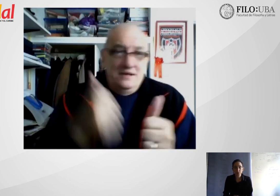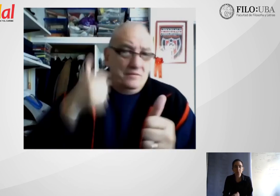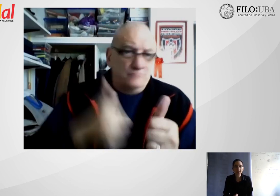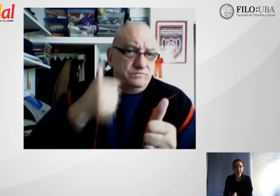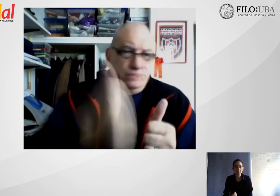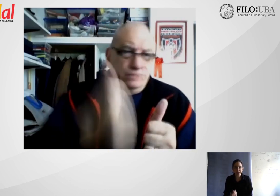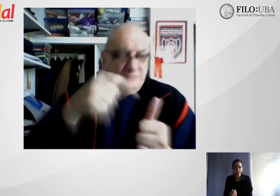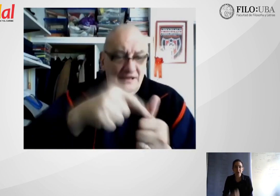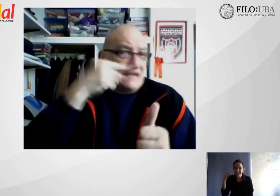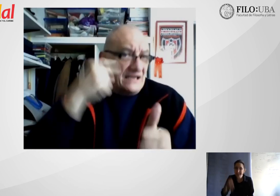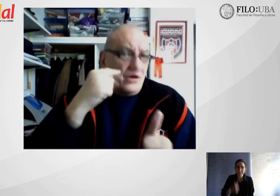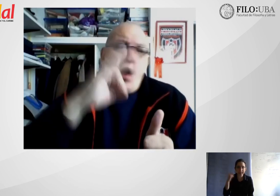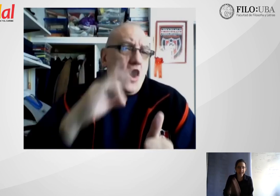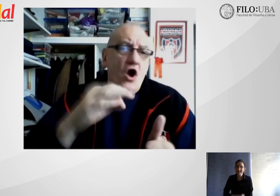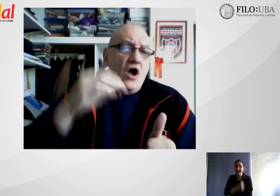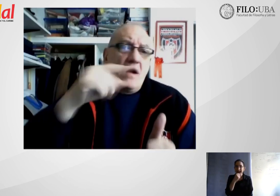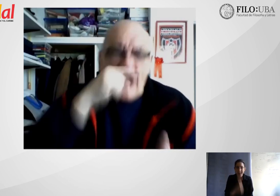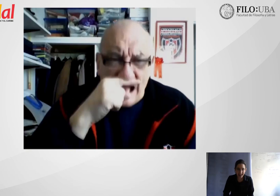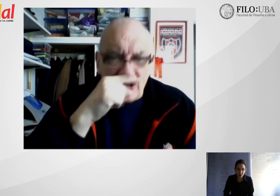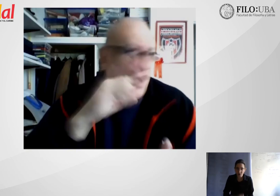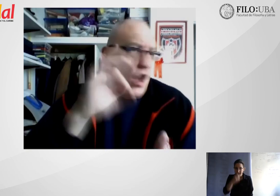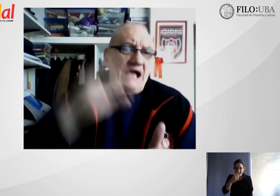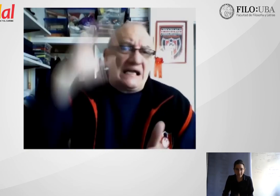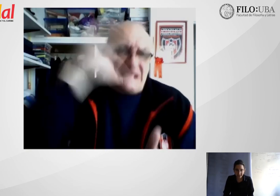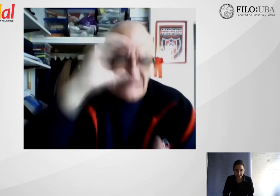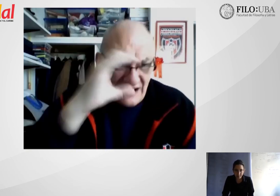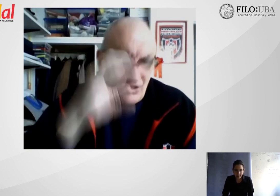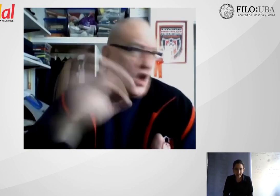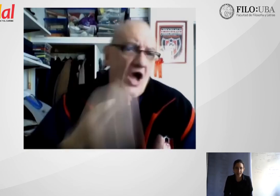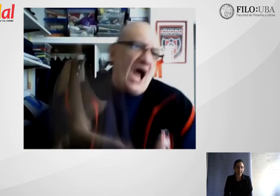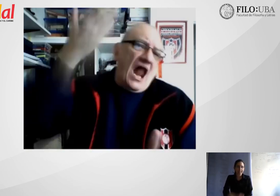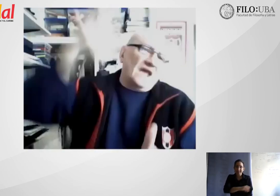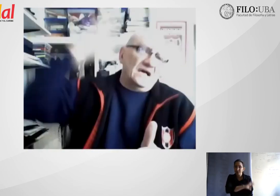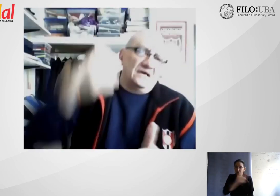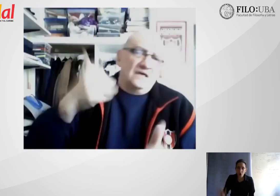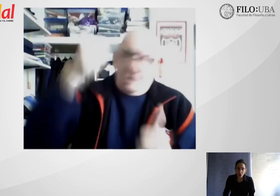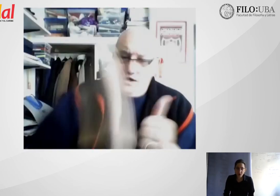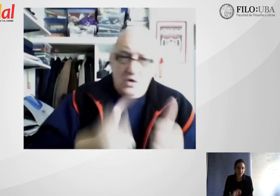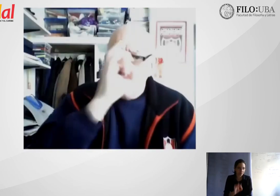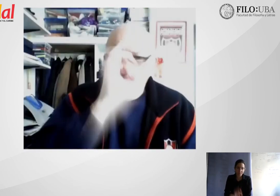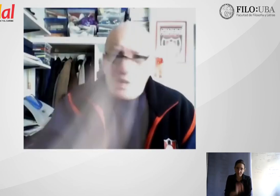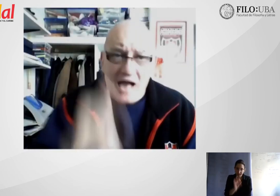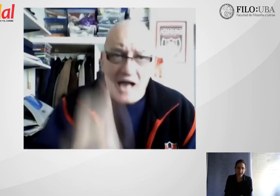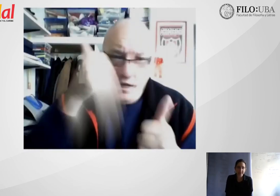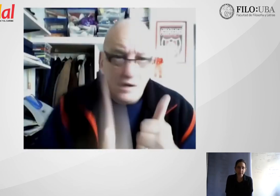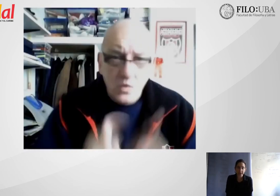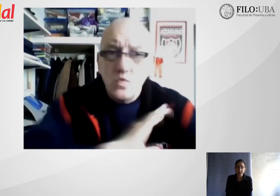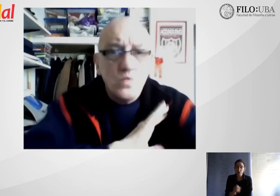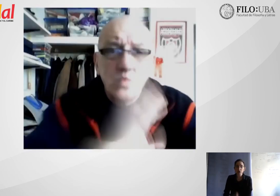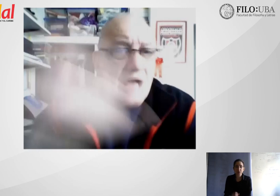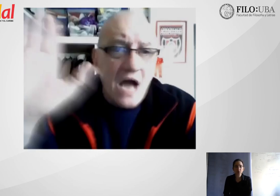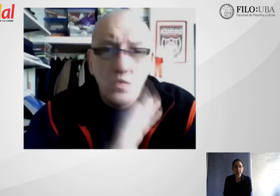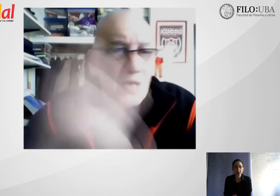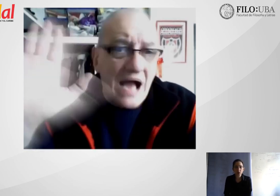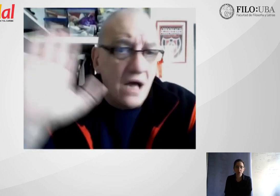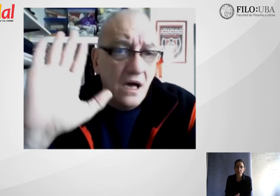se ven algunos presidentes, por ejemplo, que siempre que hablan al lado físicamente, en todos tenían intérprete.